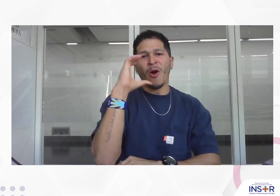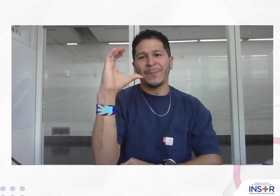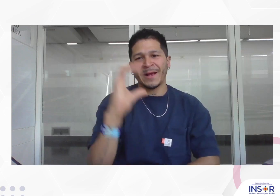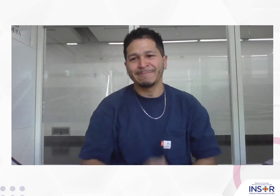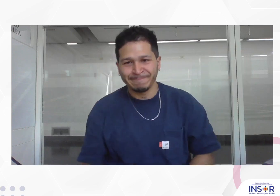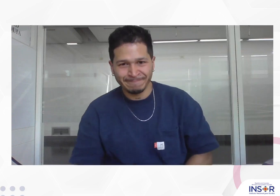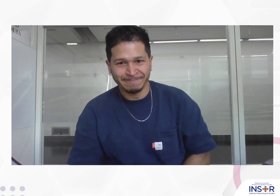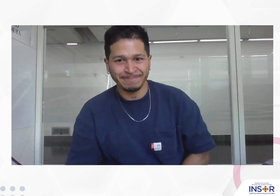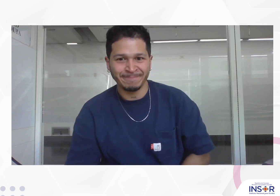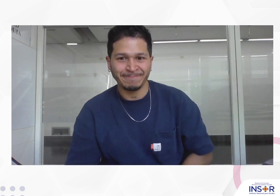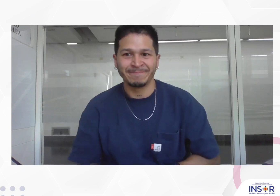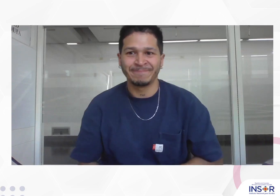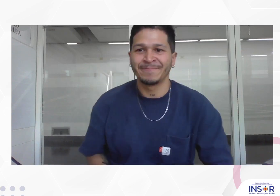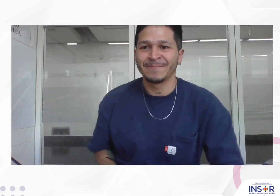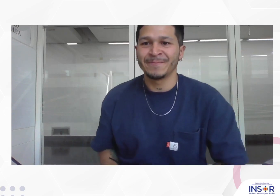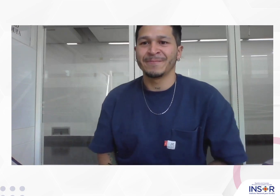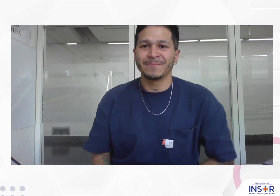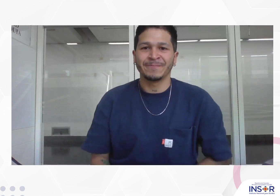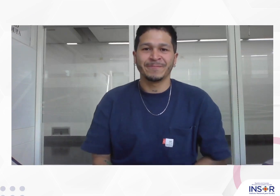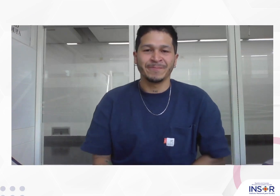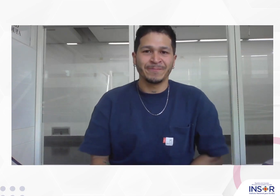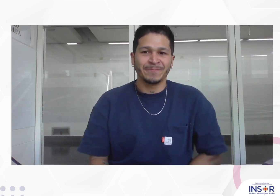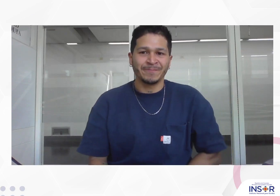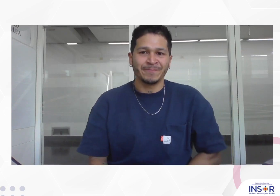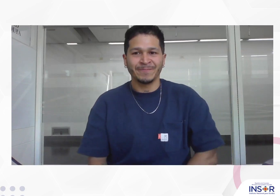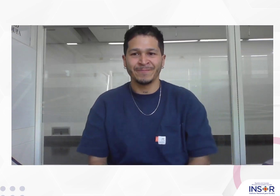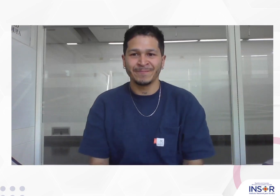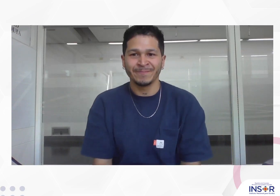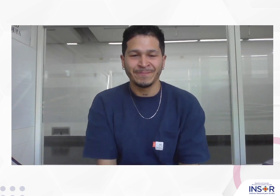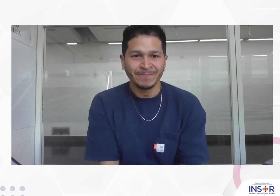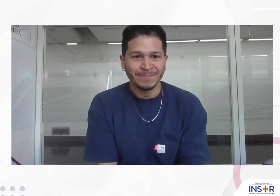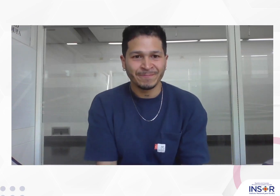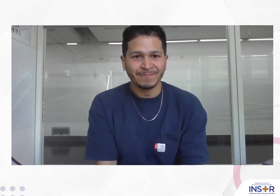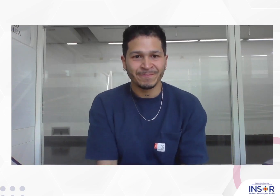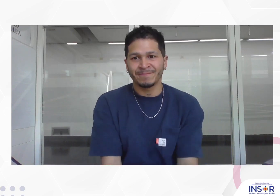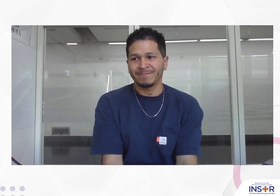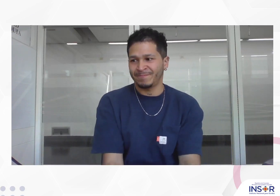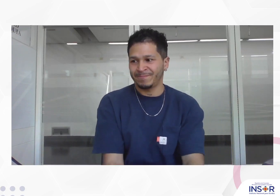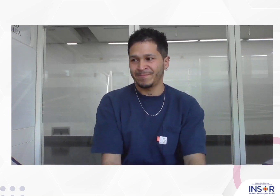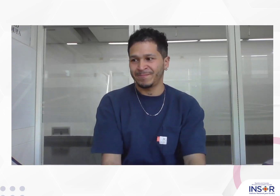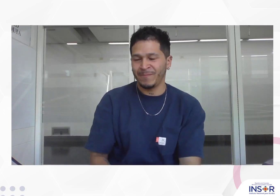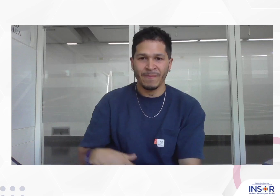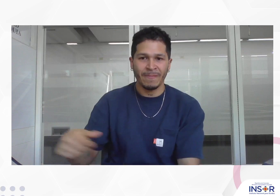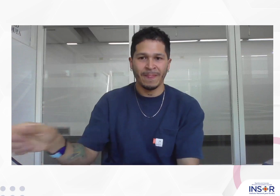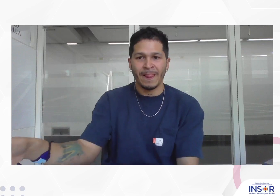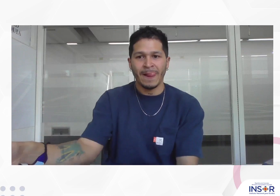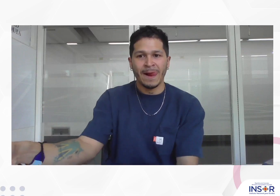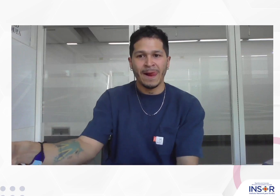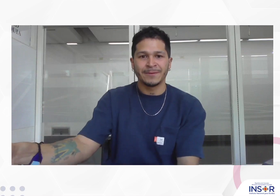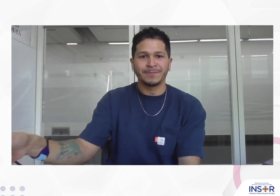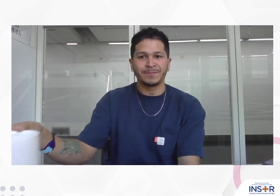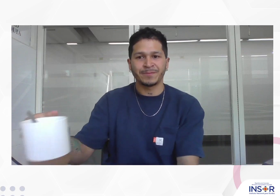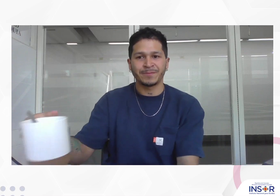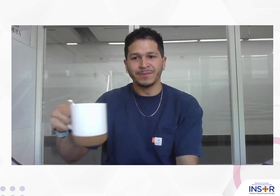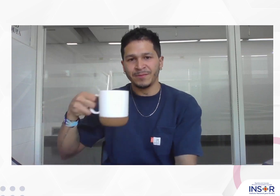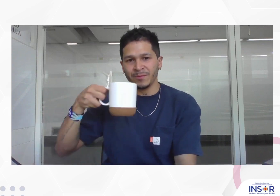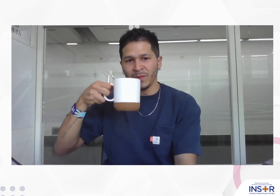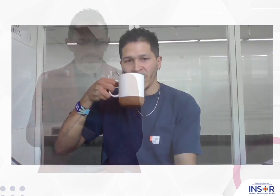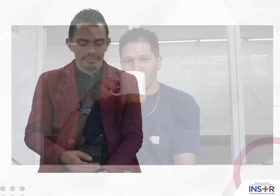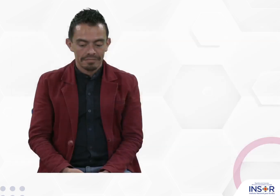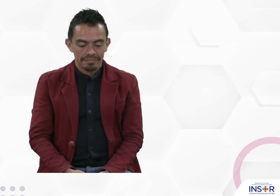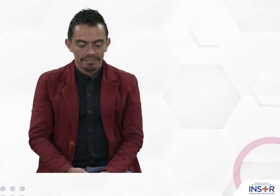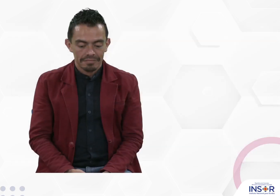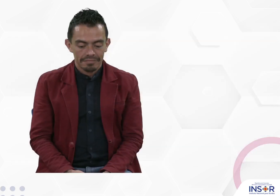logros comunes, eso en el caso pues a nivel mundial y también a nivel nacional en nuestro país.